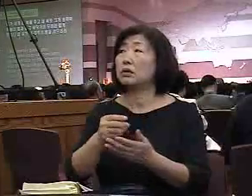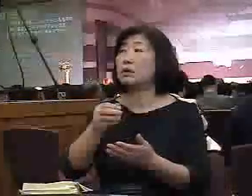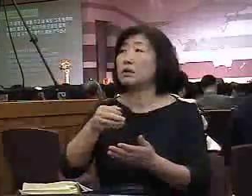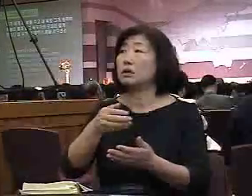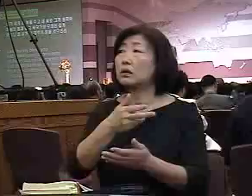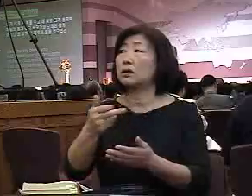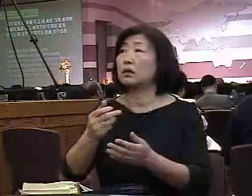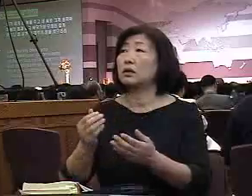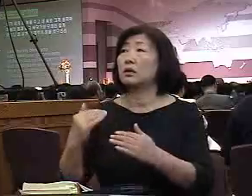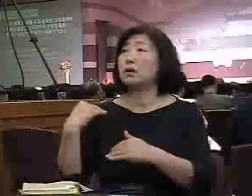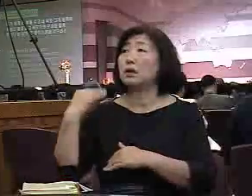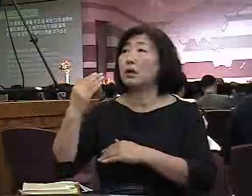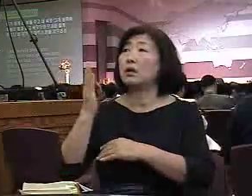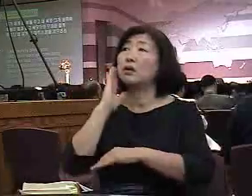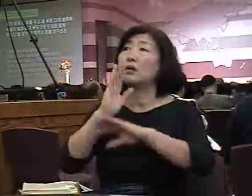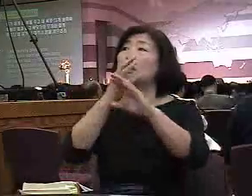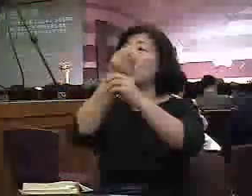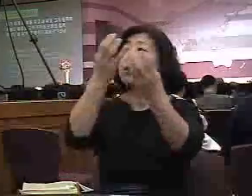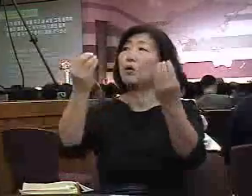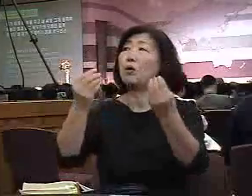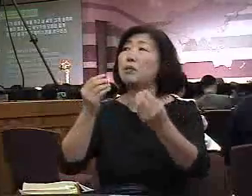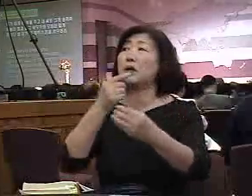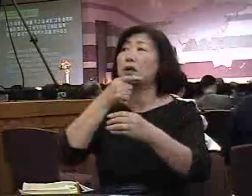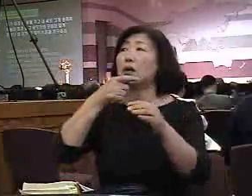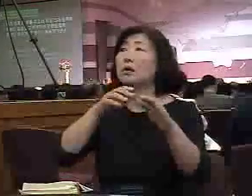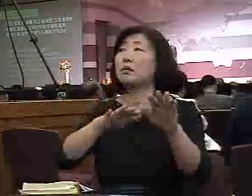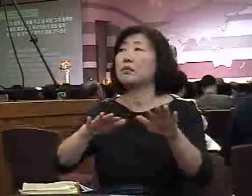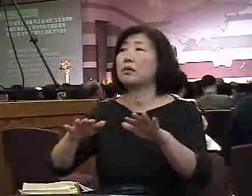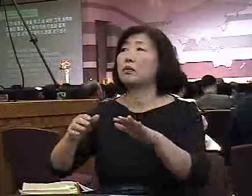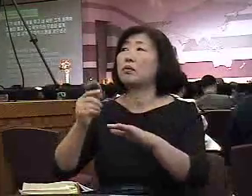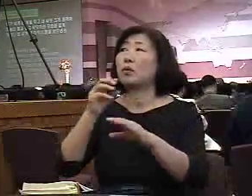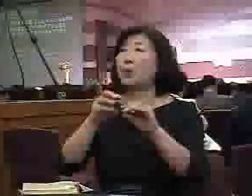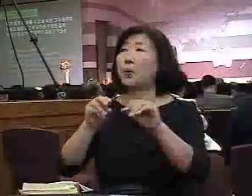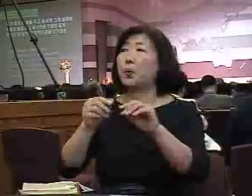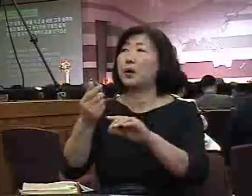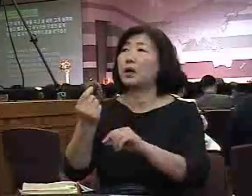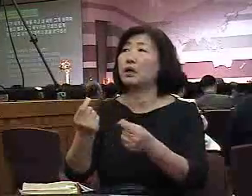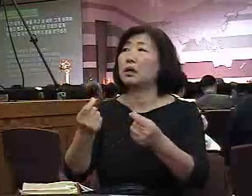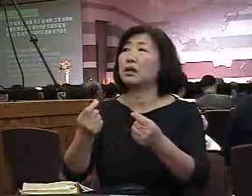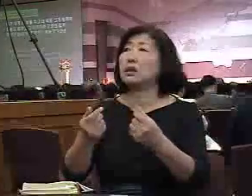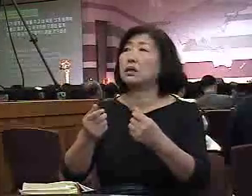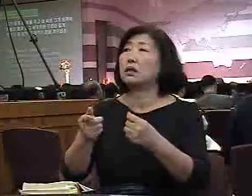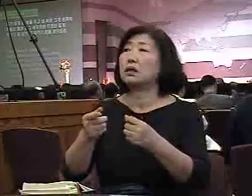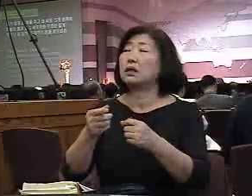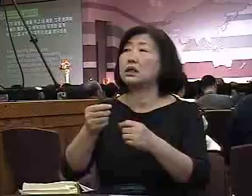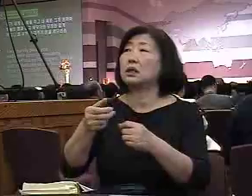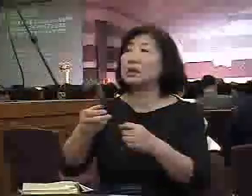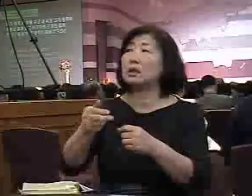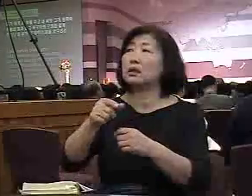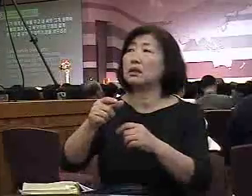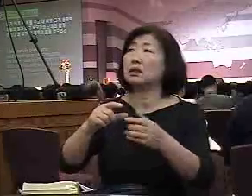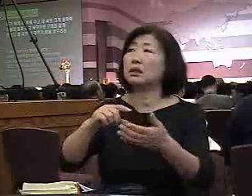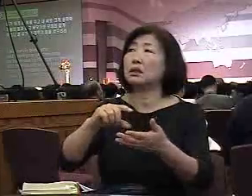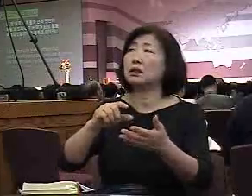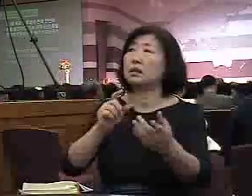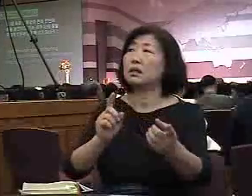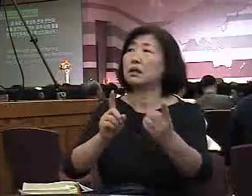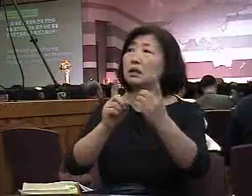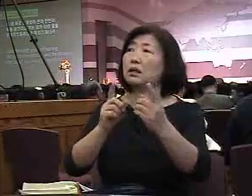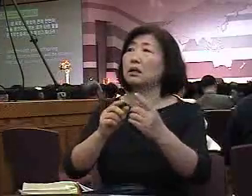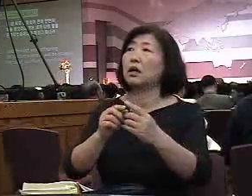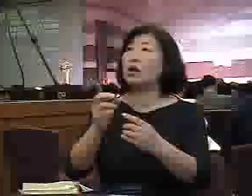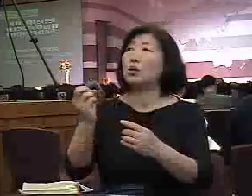씨로 크게 성하여 하늘의 별과 같고 바닷가의 모래와 같게 하리니 내 씨가 그 대적의 물을